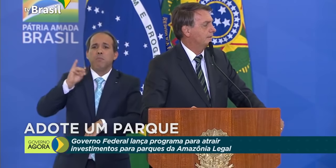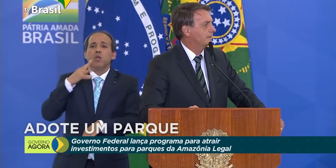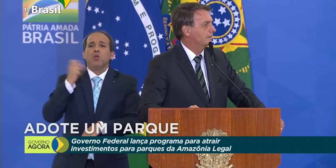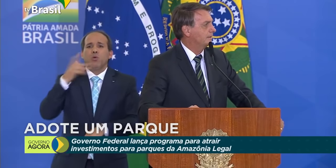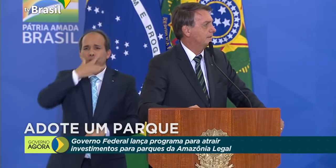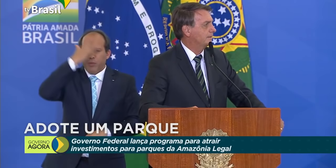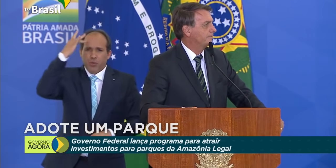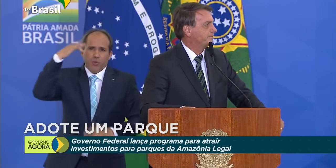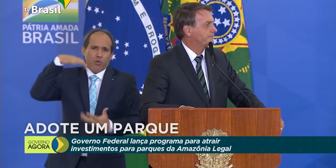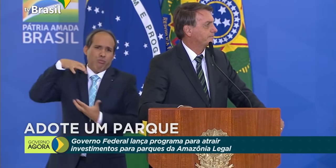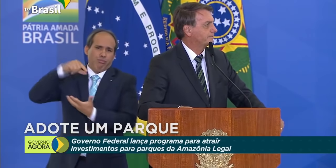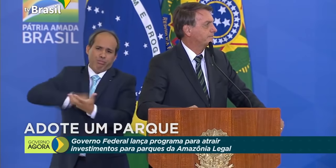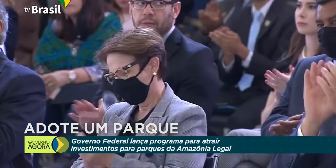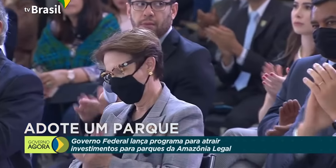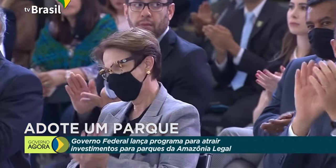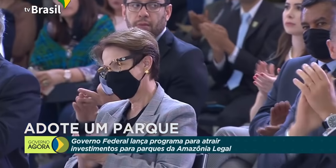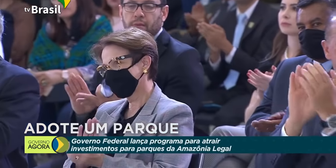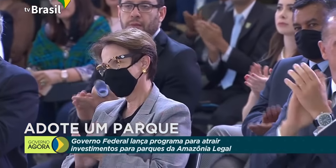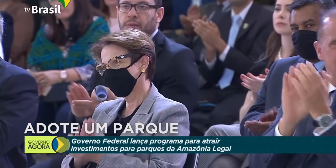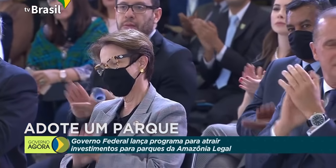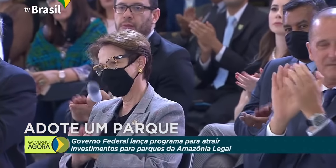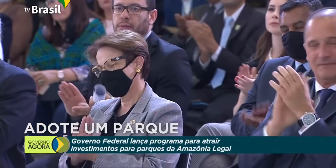E aí